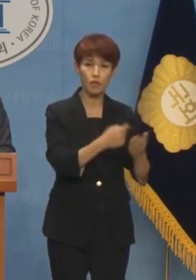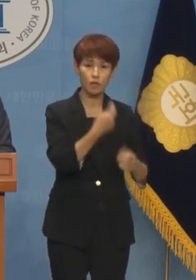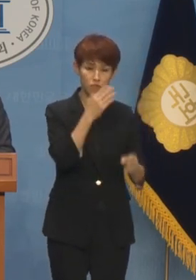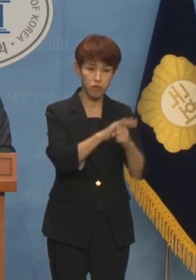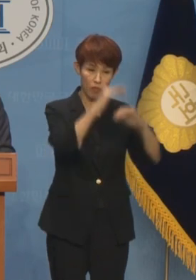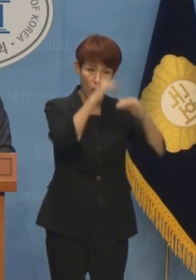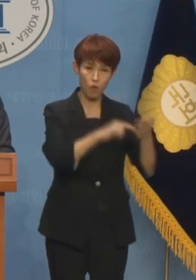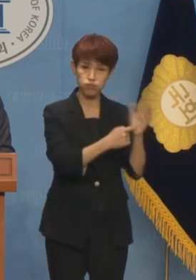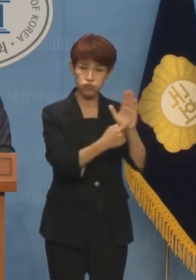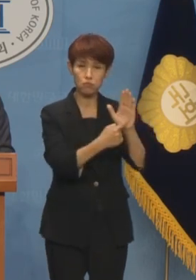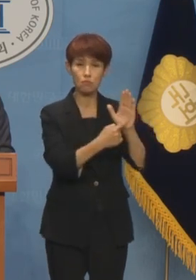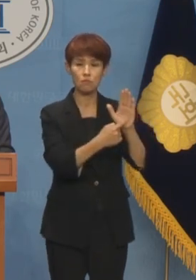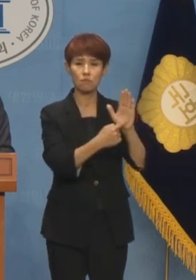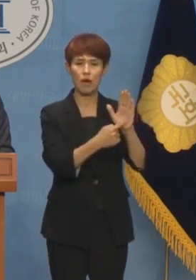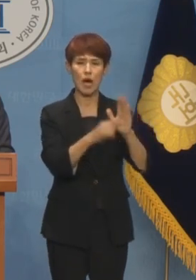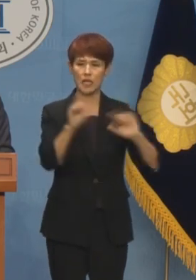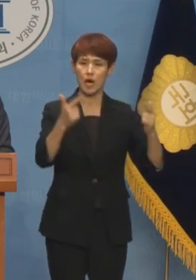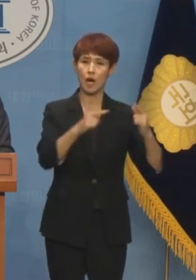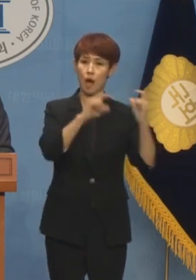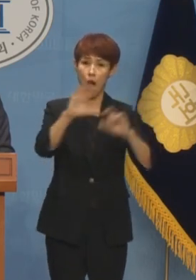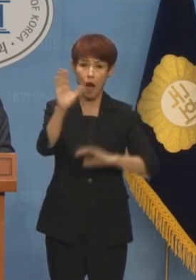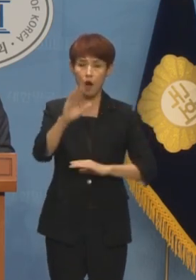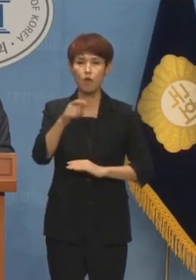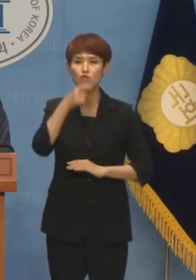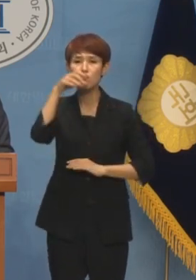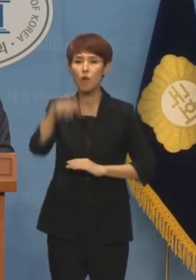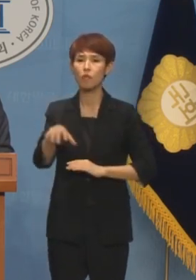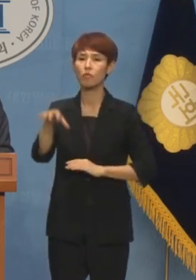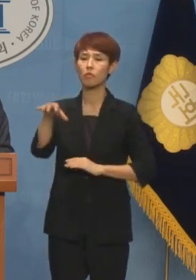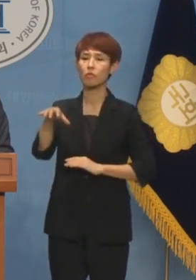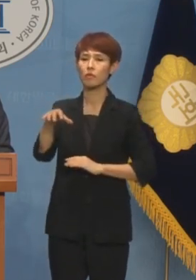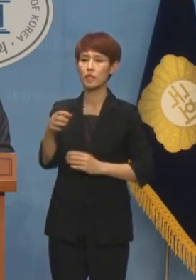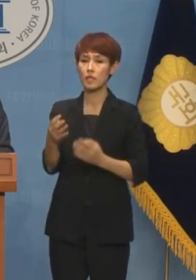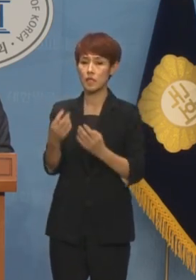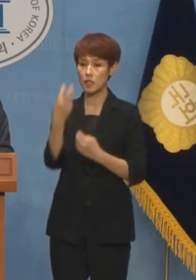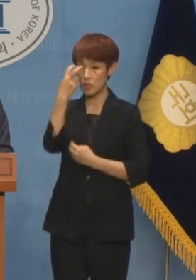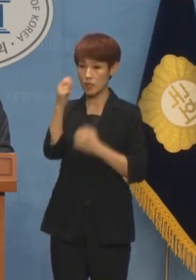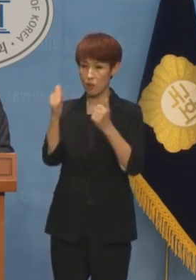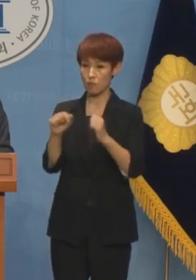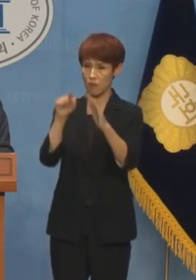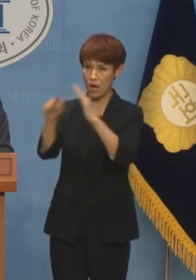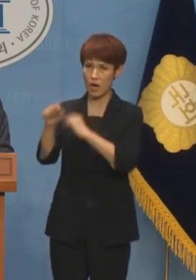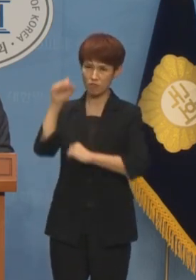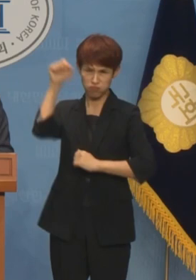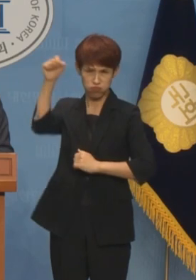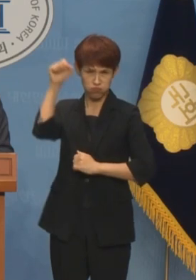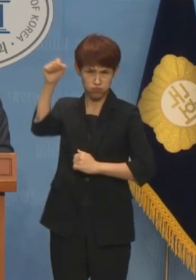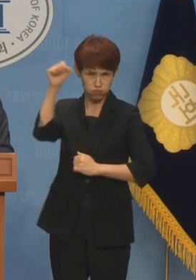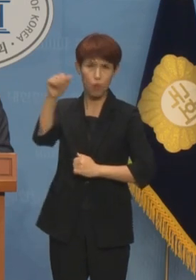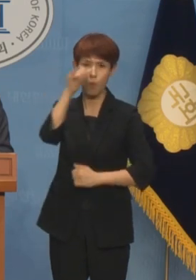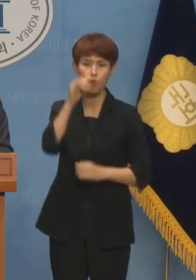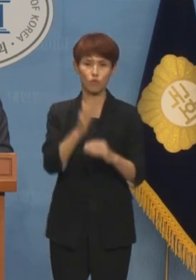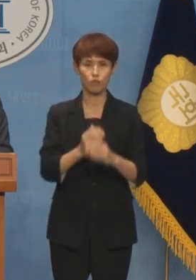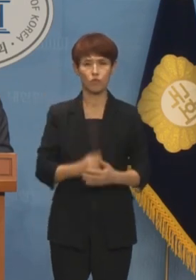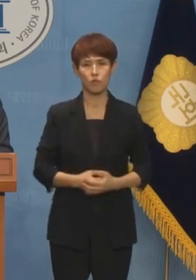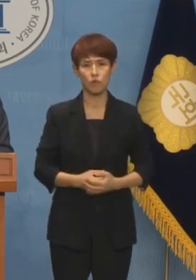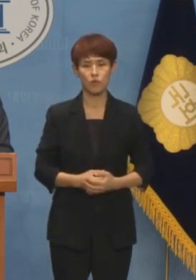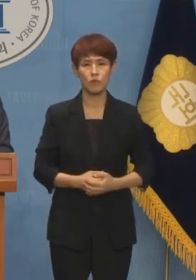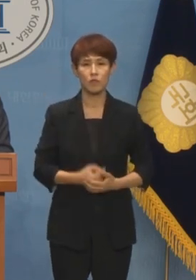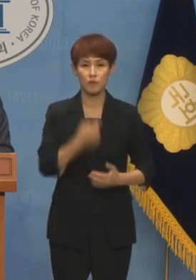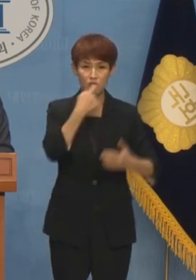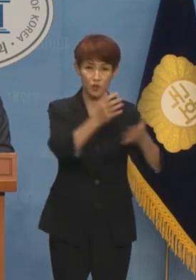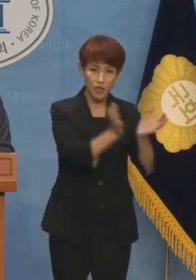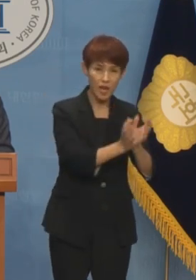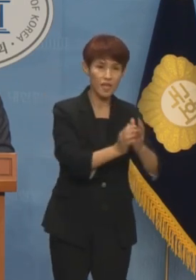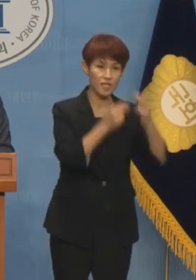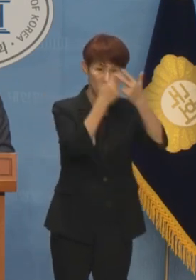수원지검을 찾아 규탄 기자회견을 하는 등 판 키우기에만 골몰하고 있습니다. 민주당 이재명